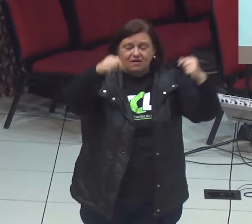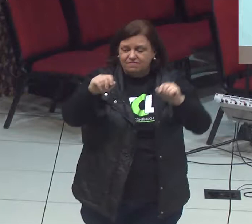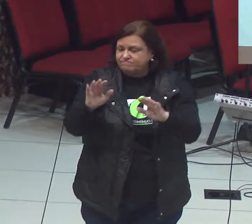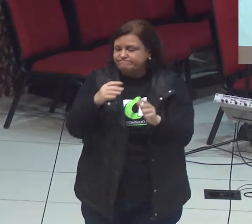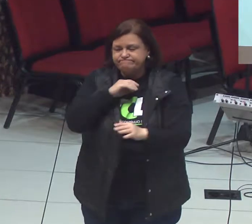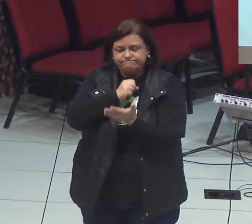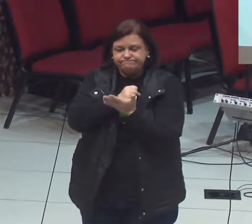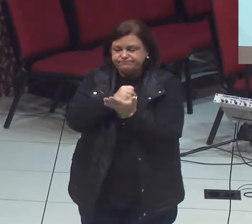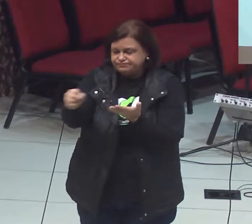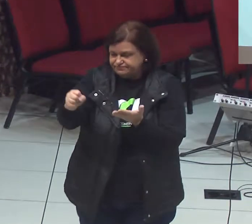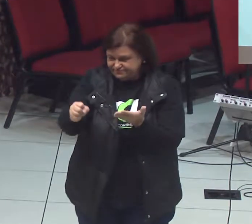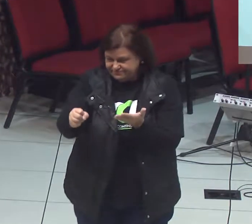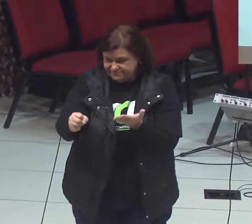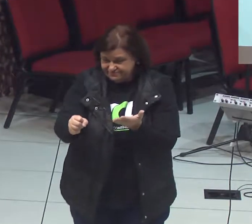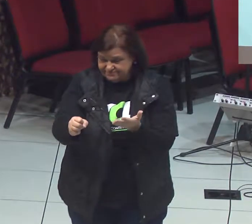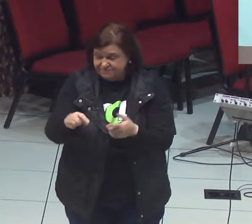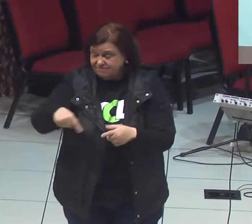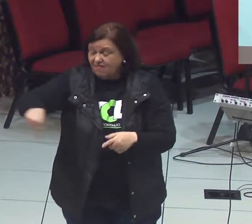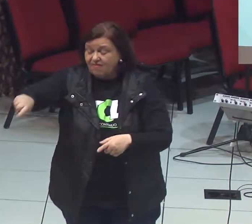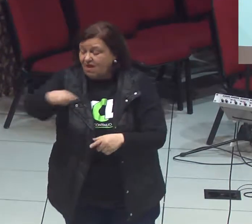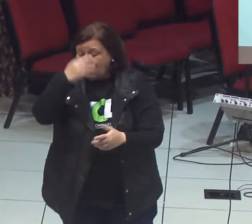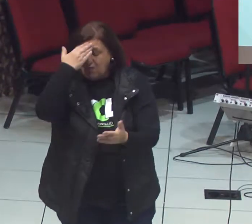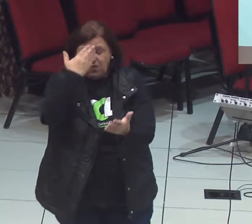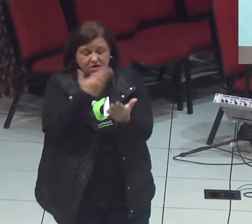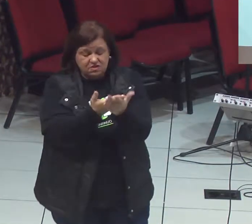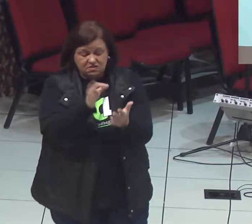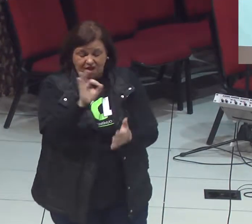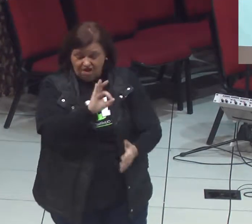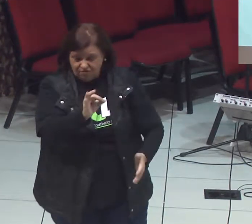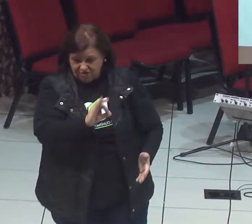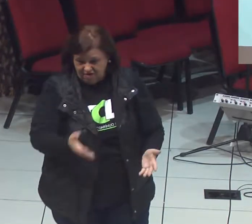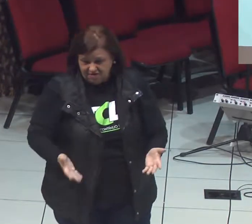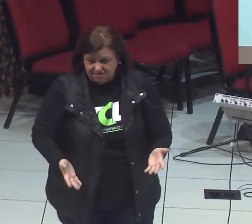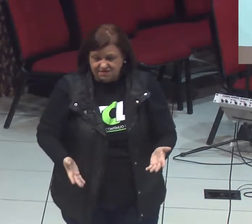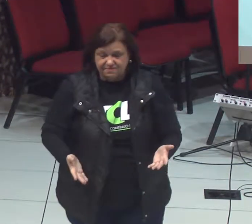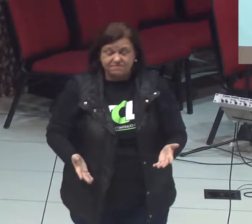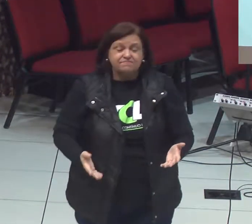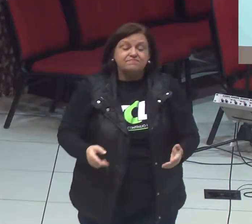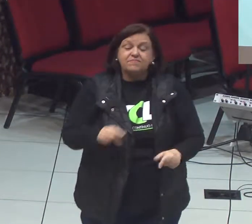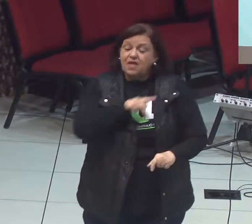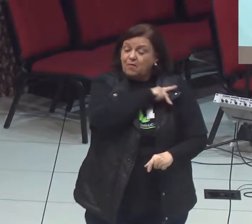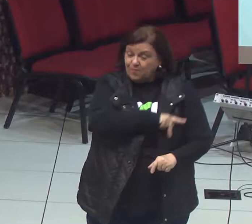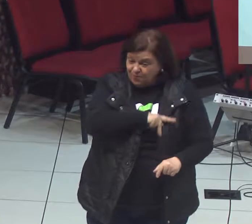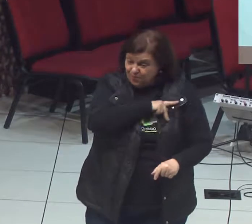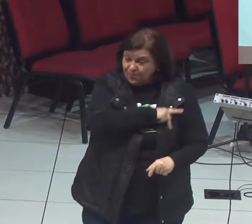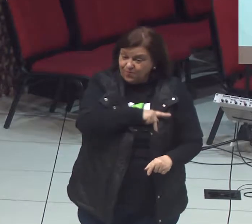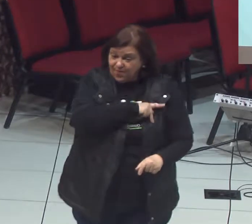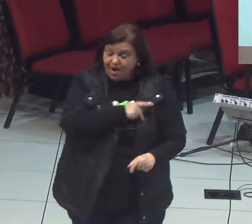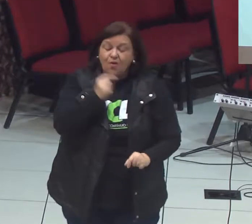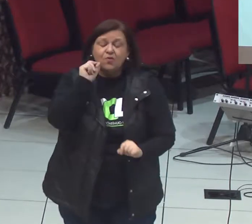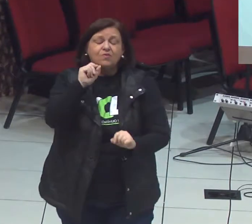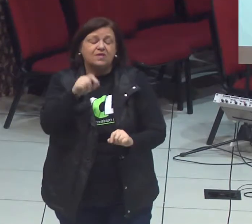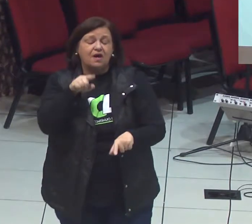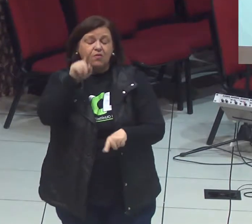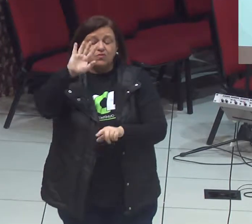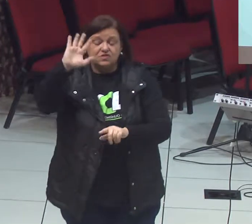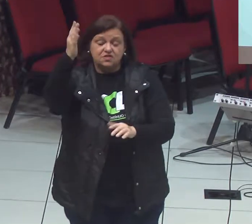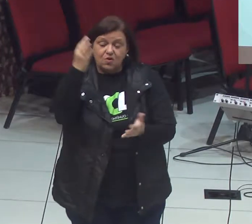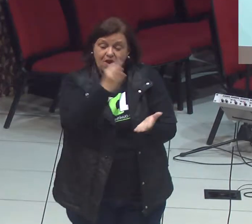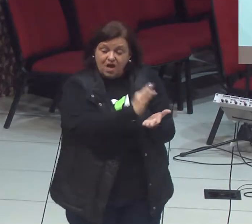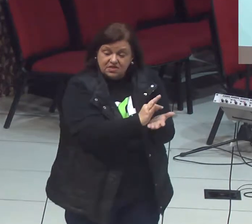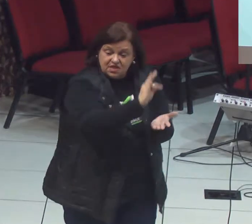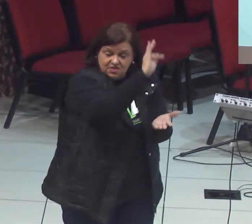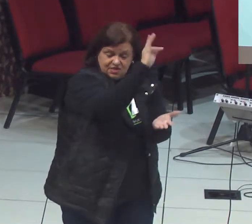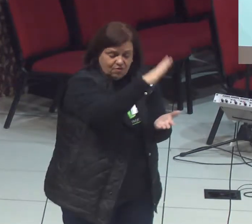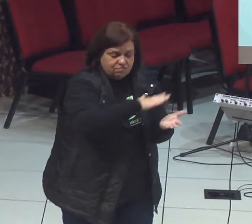sendo enganados por falsos mestres. O apóstolo Paulo ficou sabendo disso e foi para lá para ajudá-los.